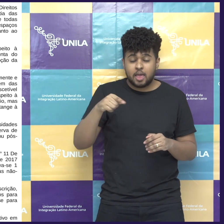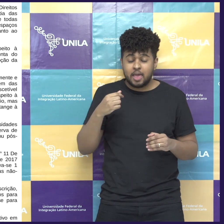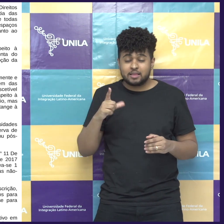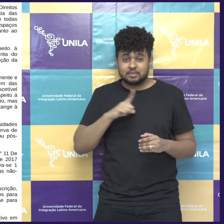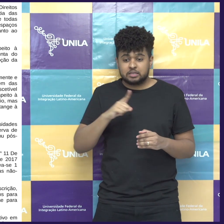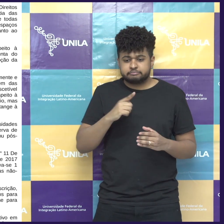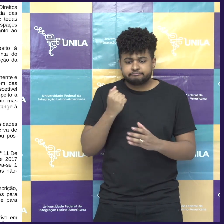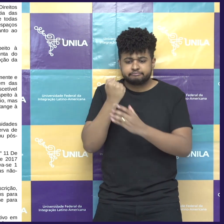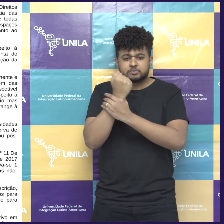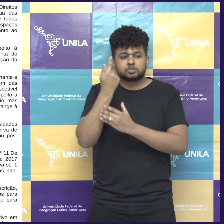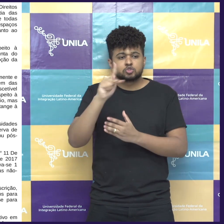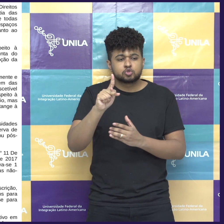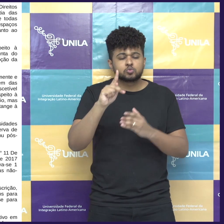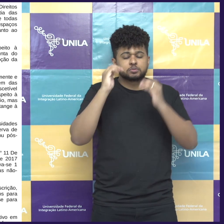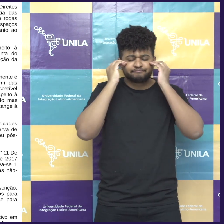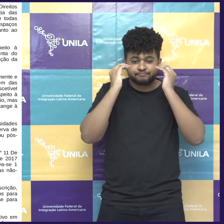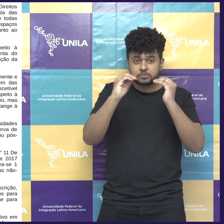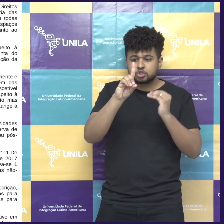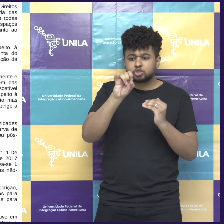de sua dignidade.